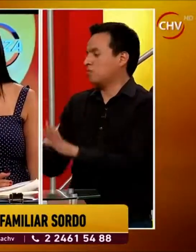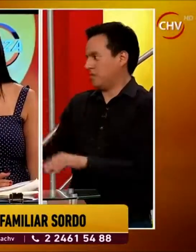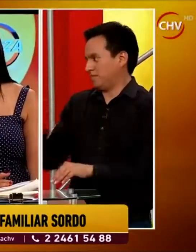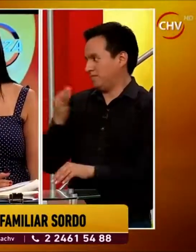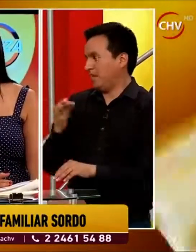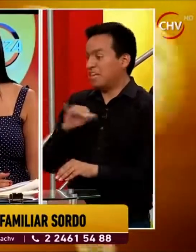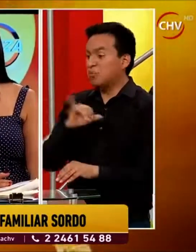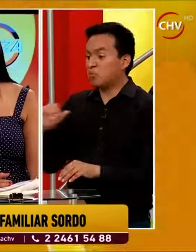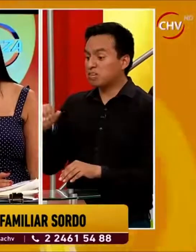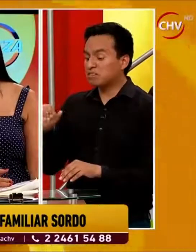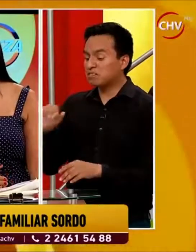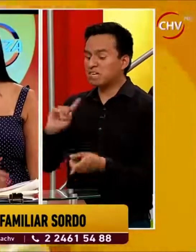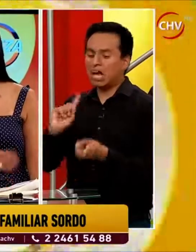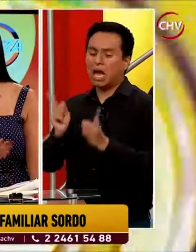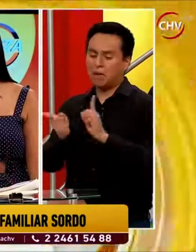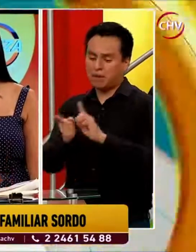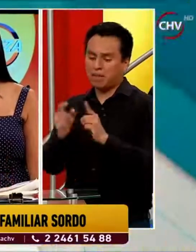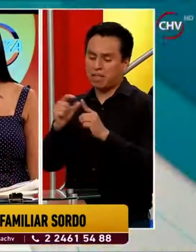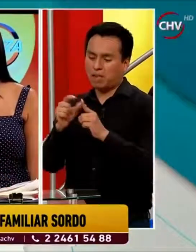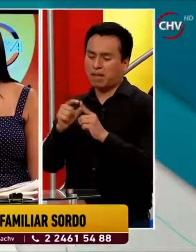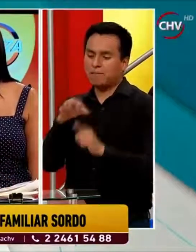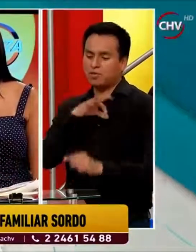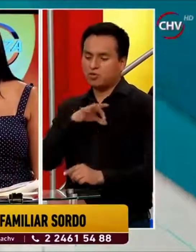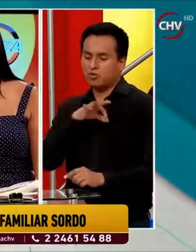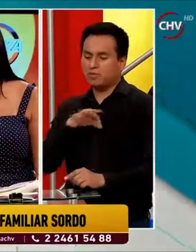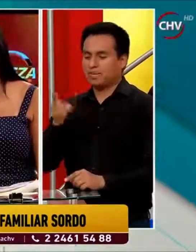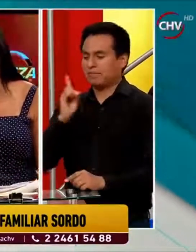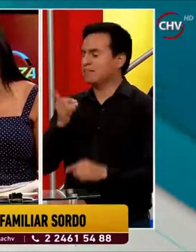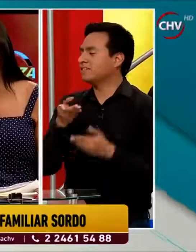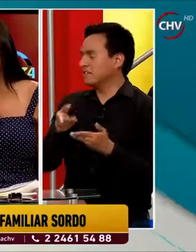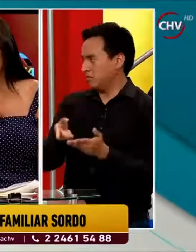se transformó, se reemplazó por esta pensión de invalidez.